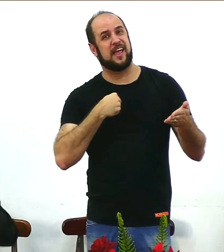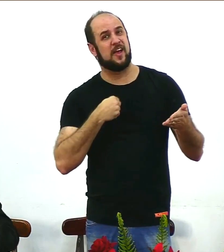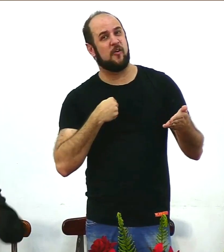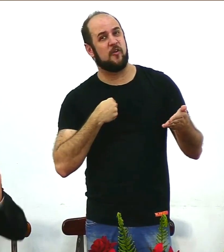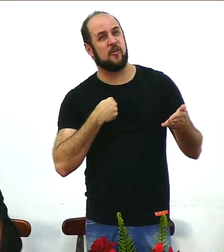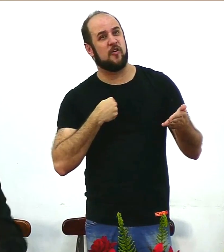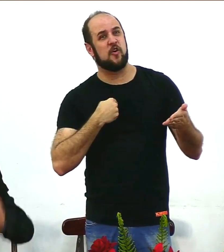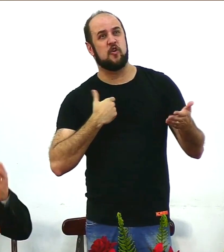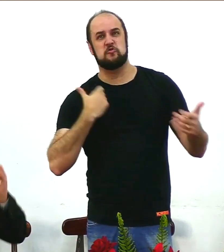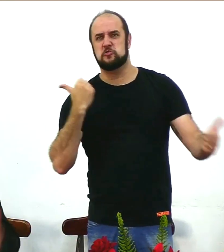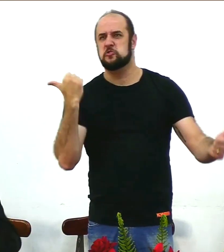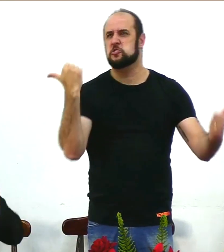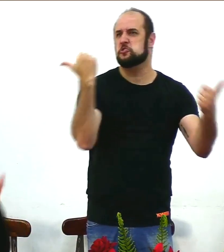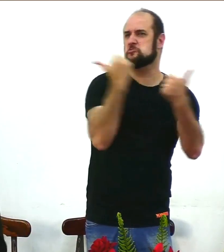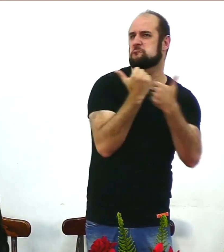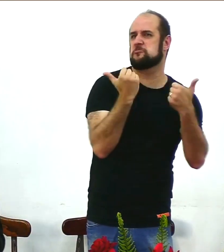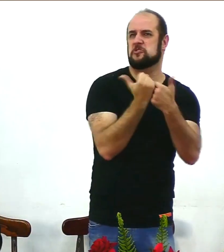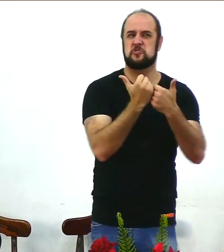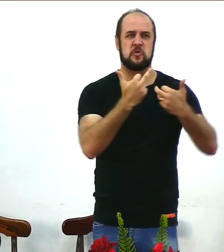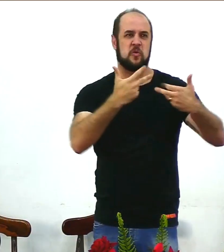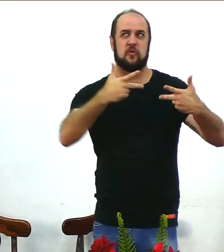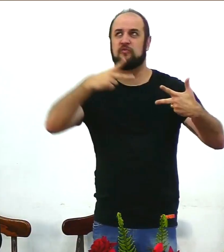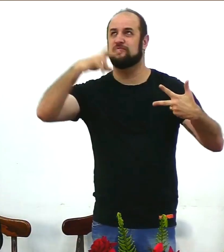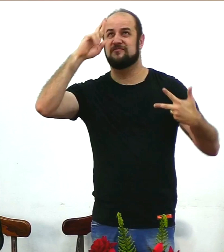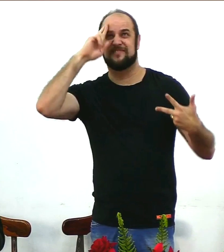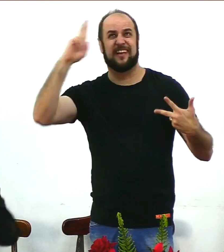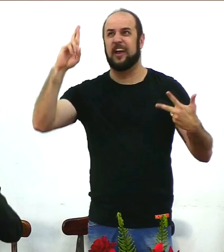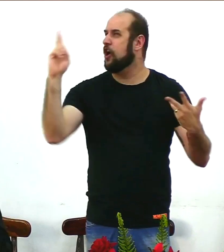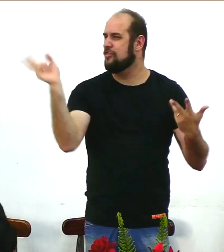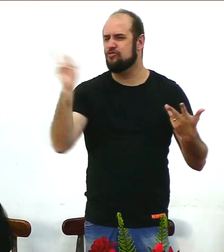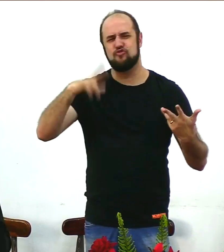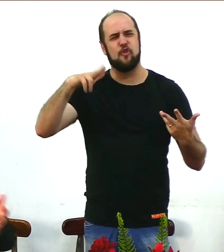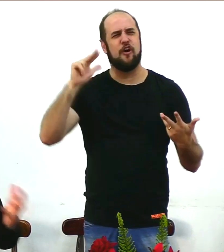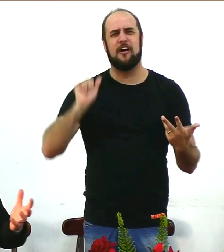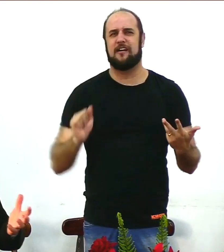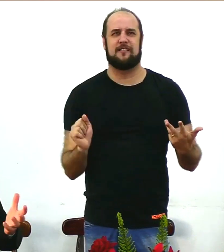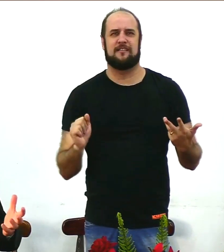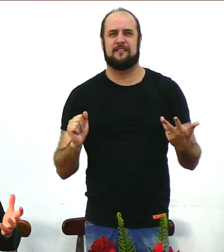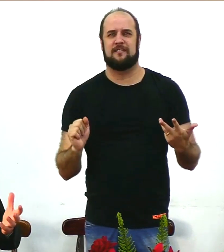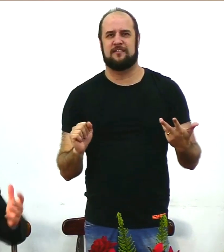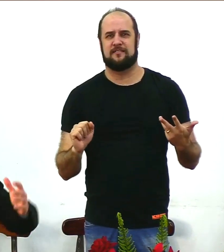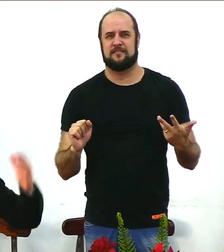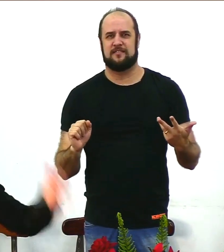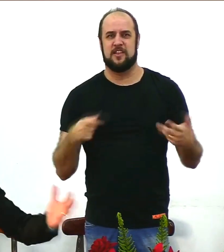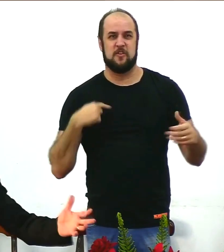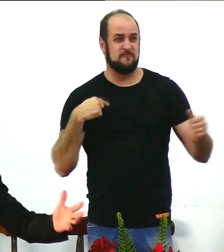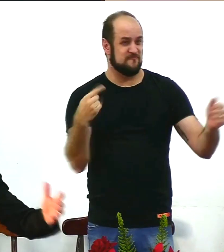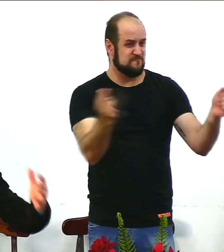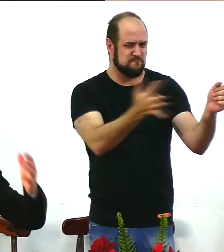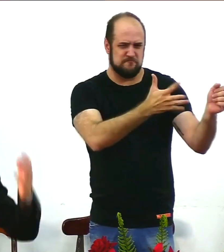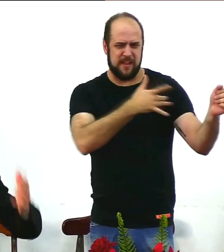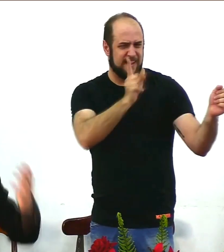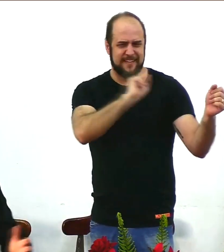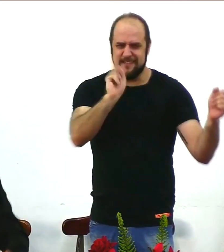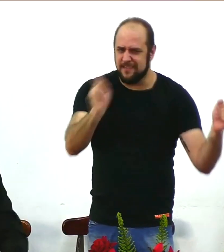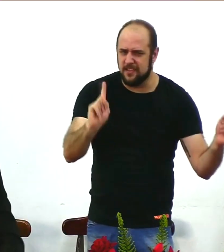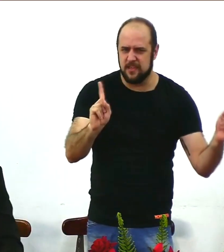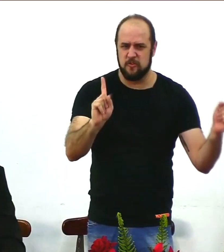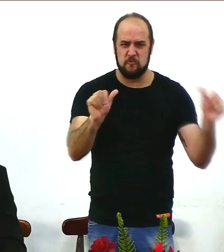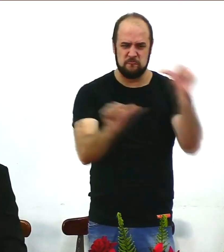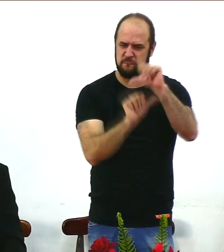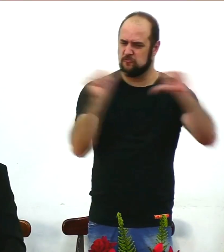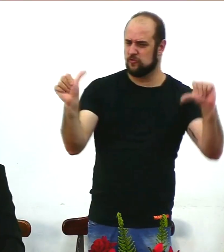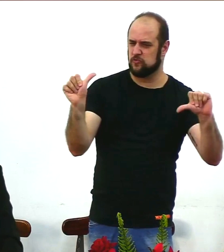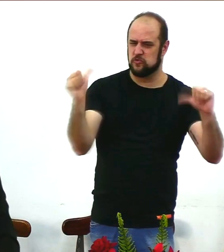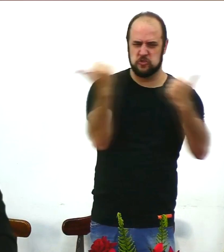os crentes. Era assim que eles se imaginavam. Como nós vamos cantar ao